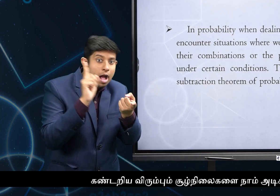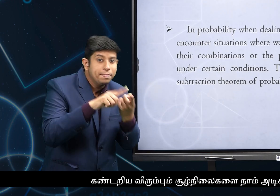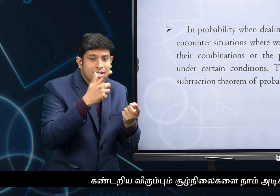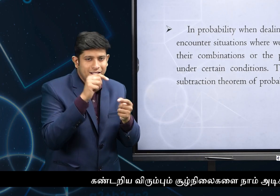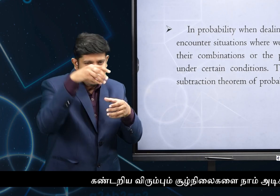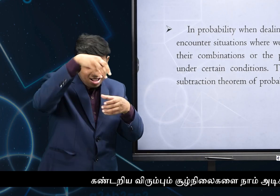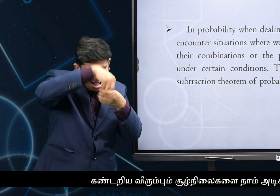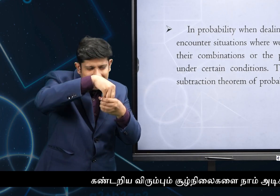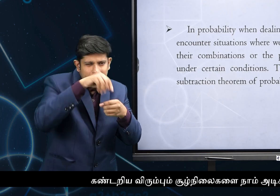அடிக்கடி சந்திக்கிறோம்.